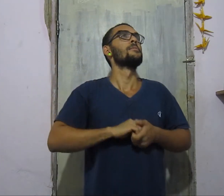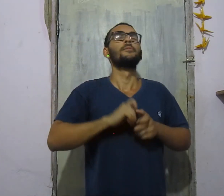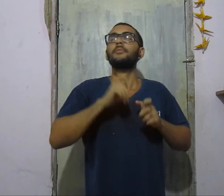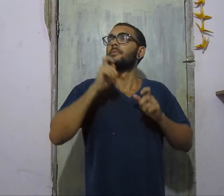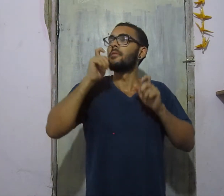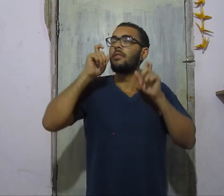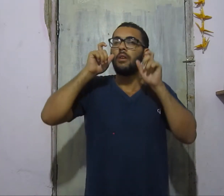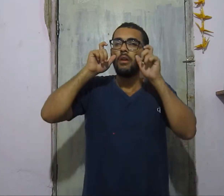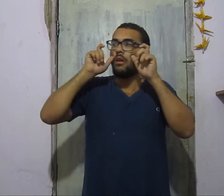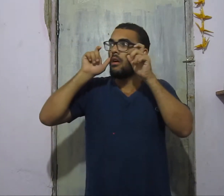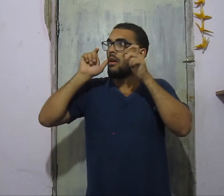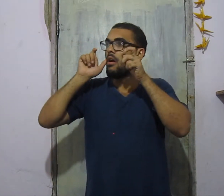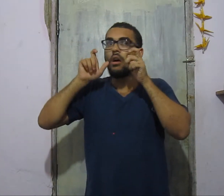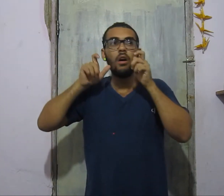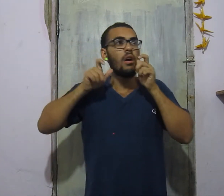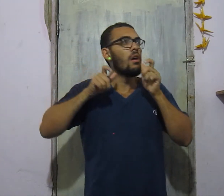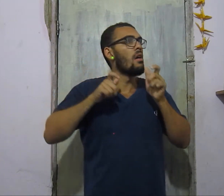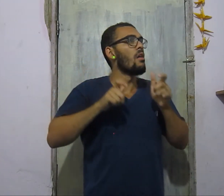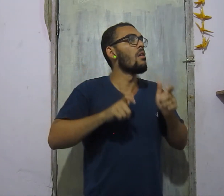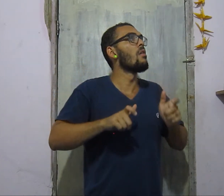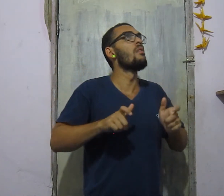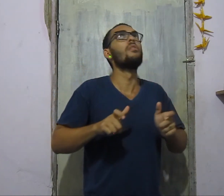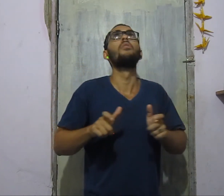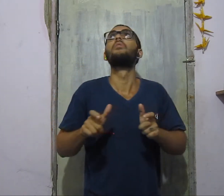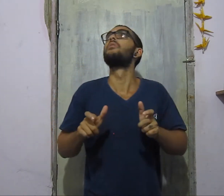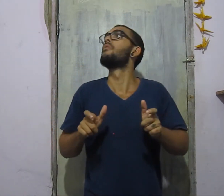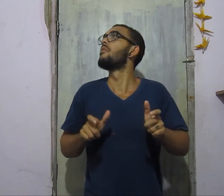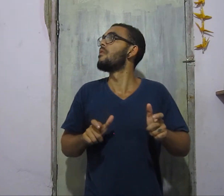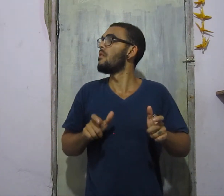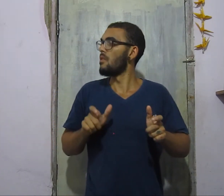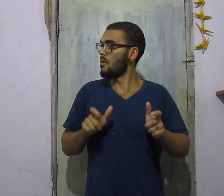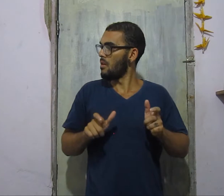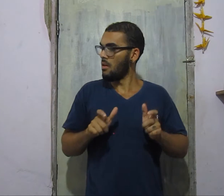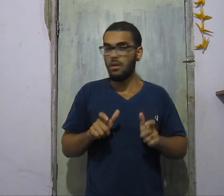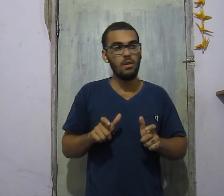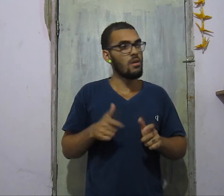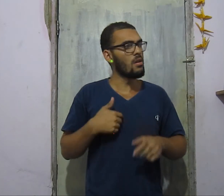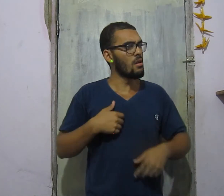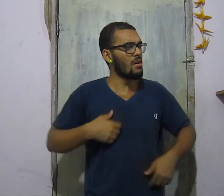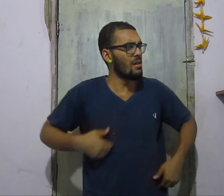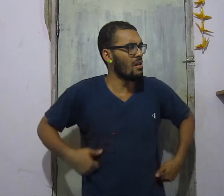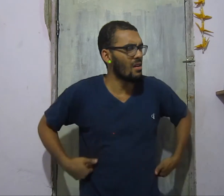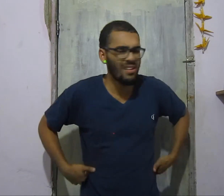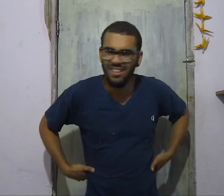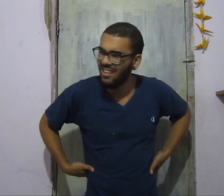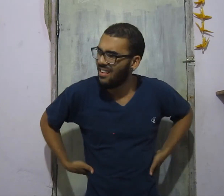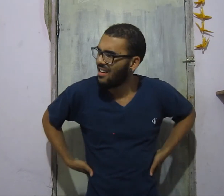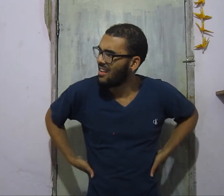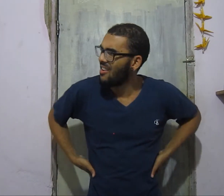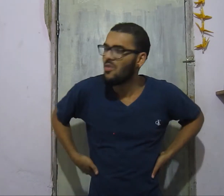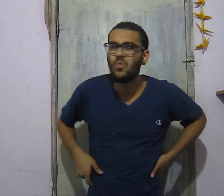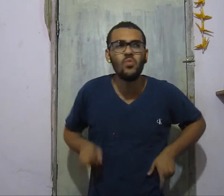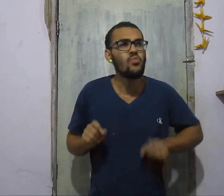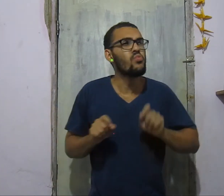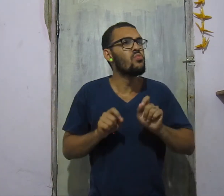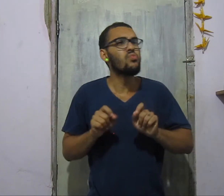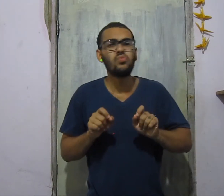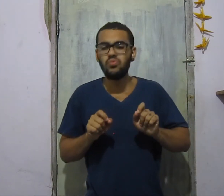dela. Ela tá com uma perda de memória e ela fica olhando sem saber o que aconteceu com